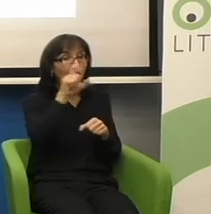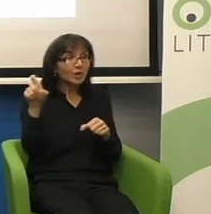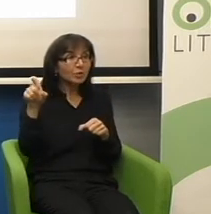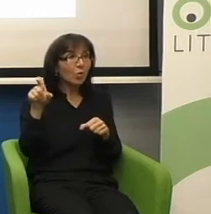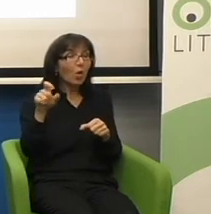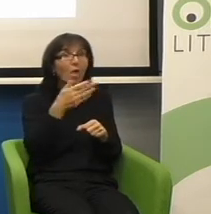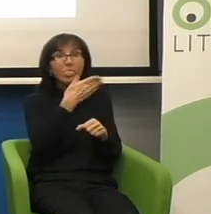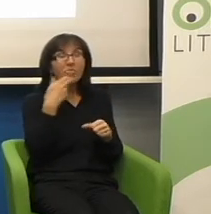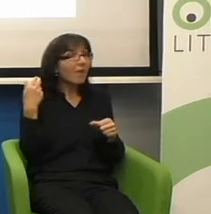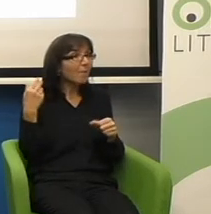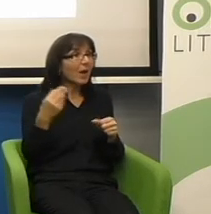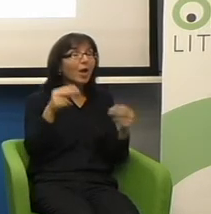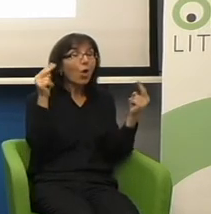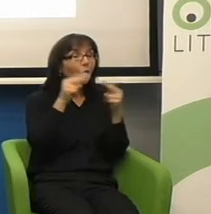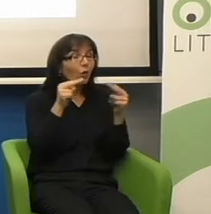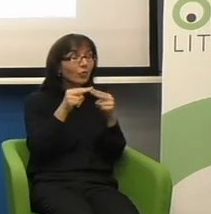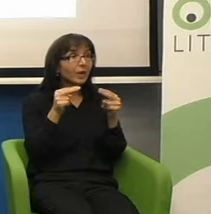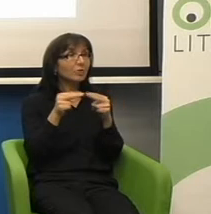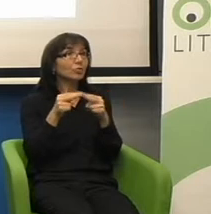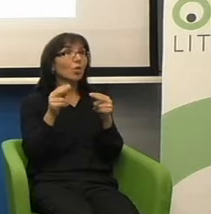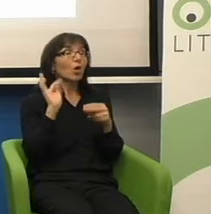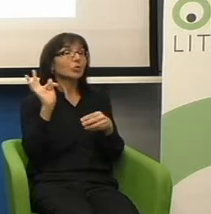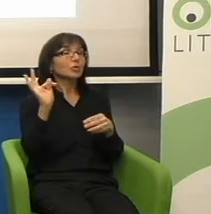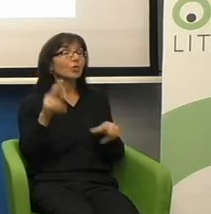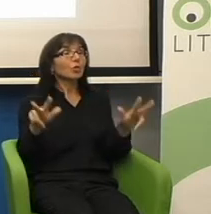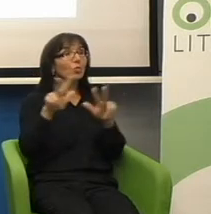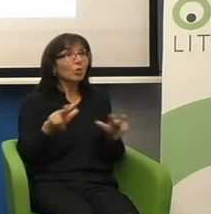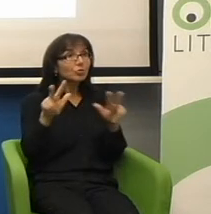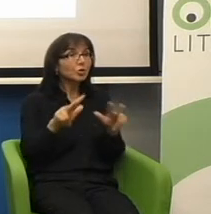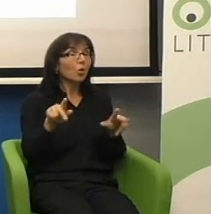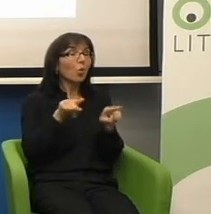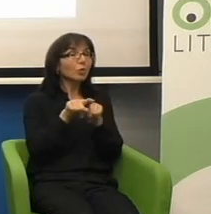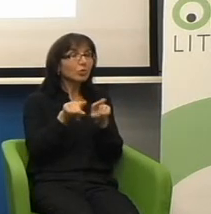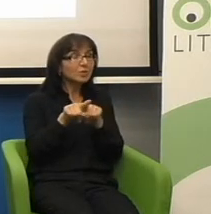rodziną, ze swoimi rodzicami, ze swoim rodzeństwem i